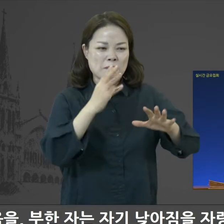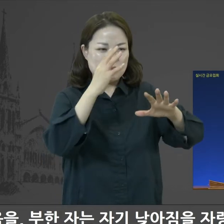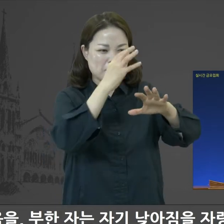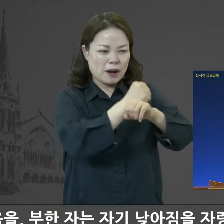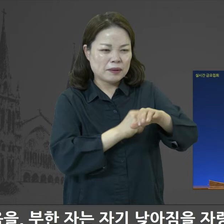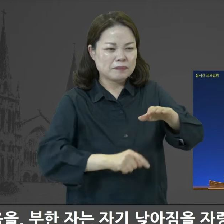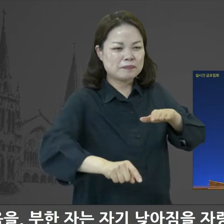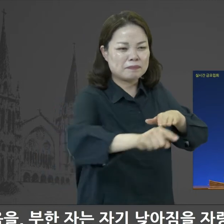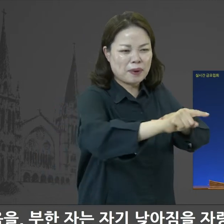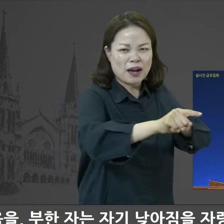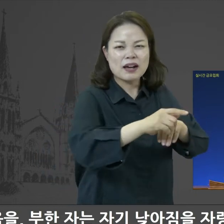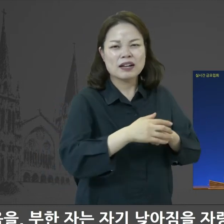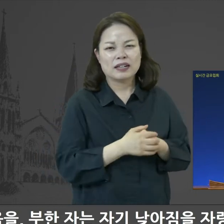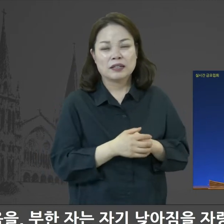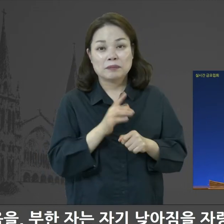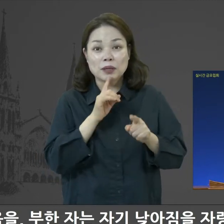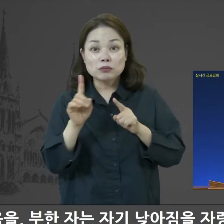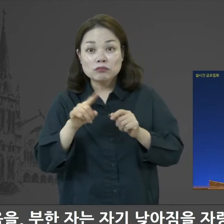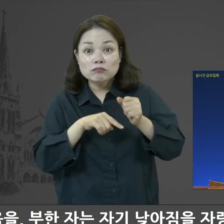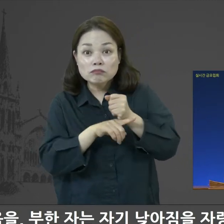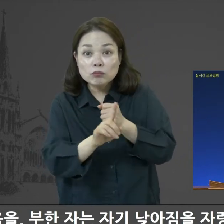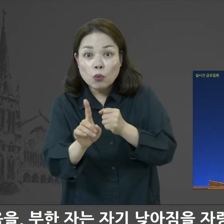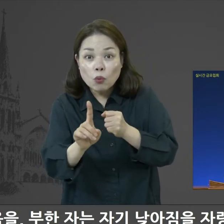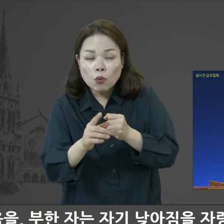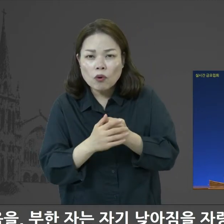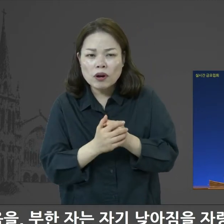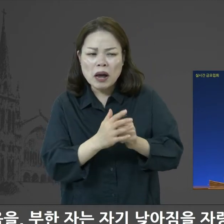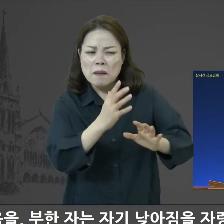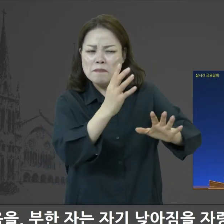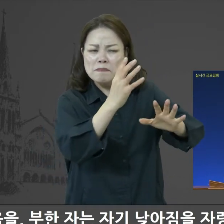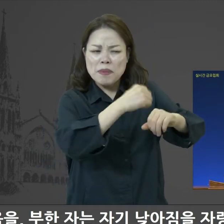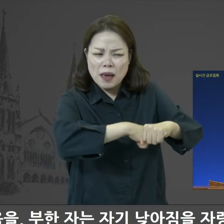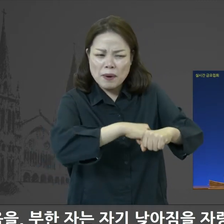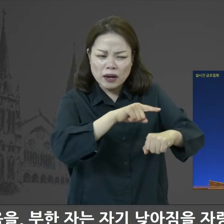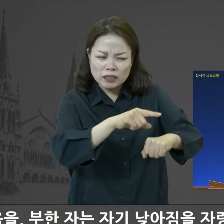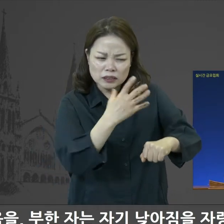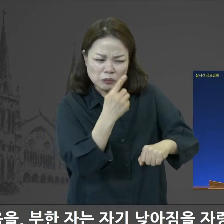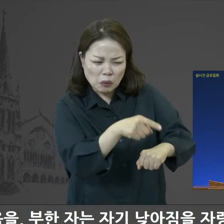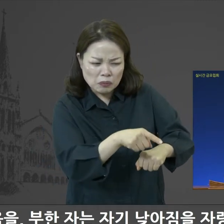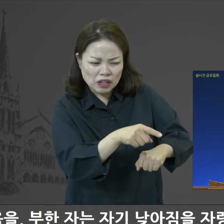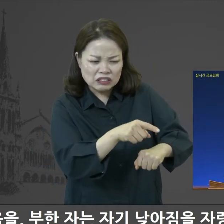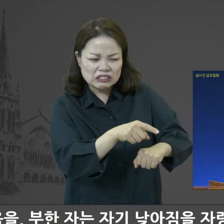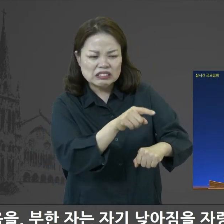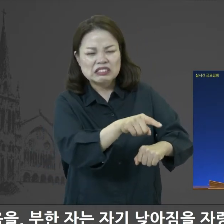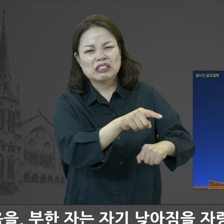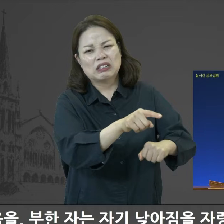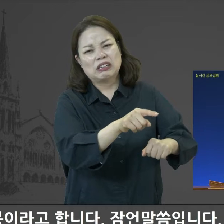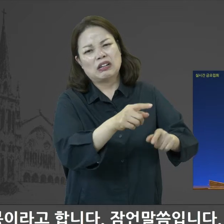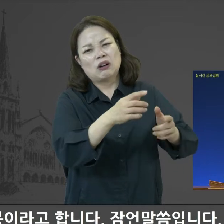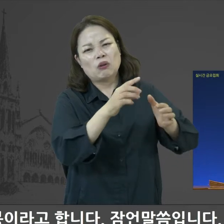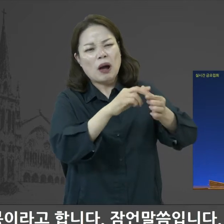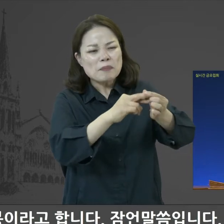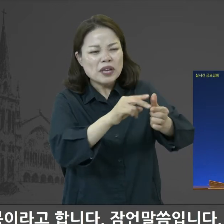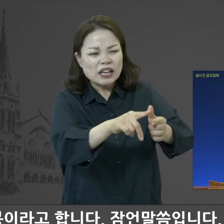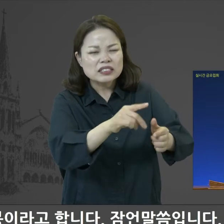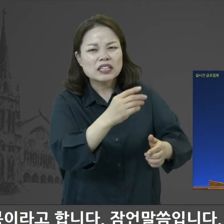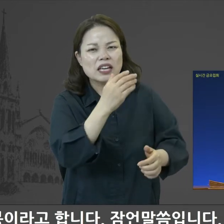패망의 선봉이라. 이 말씀은 이제 어떤 의미냐면요, 패망하는 것을 보면 꼭 그 앞자리에 교만이 있다, 이런 뜻이에요.